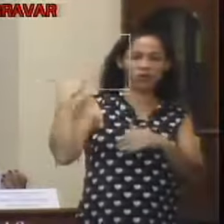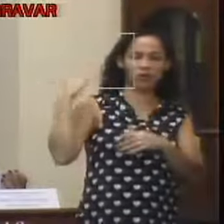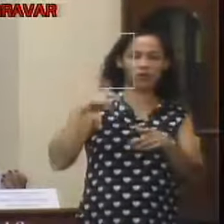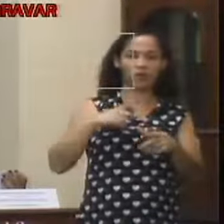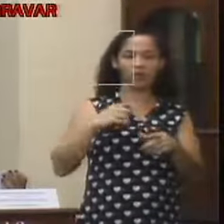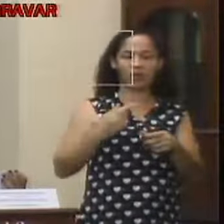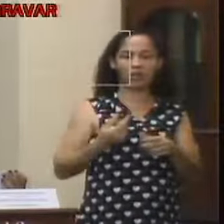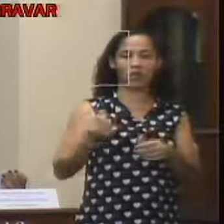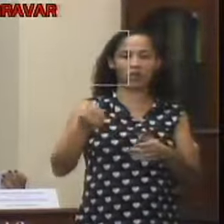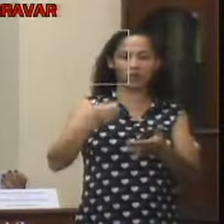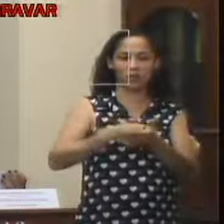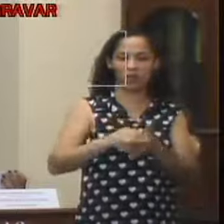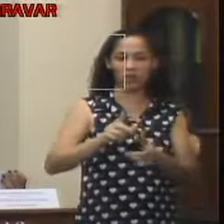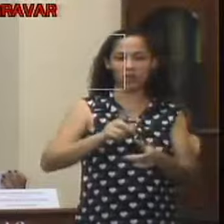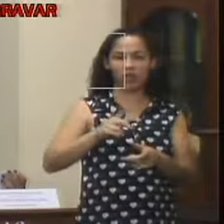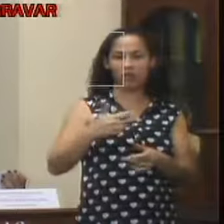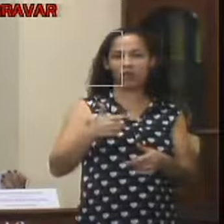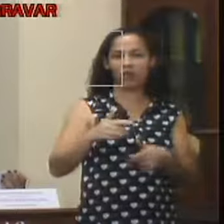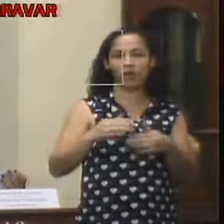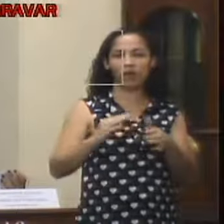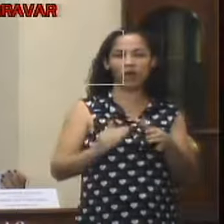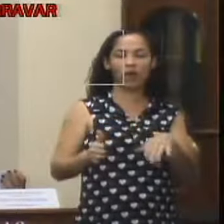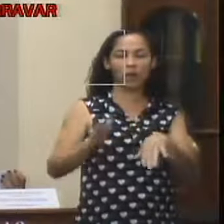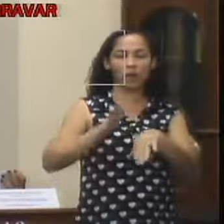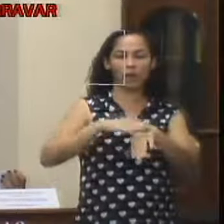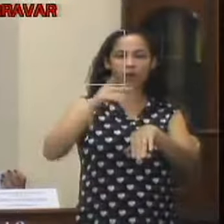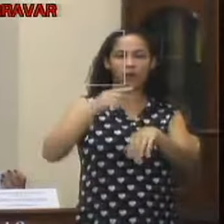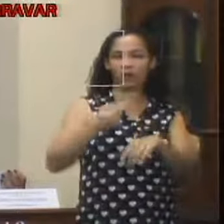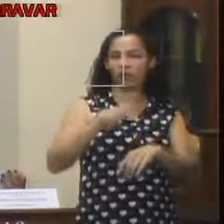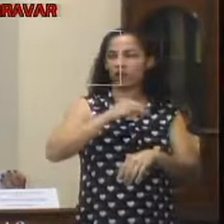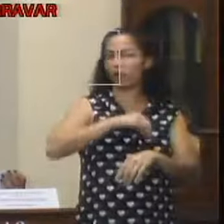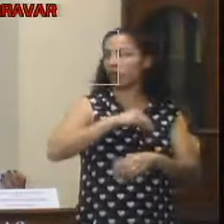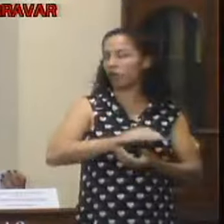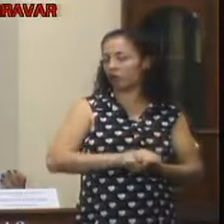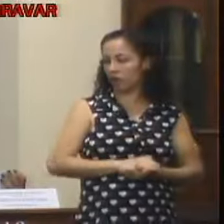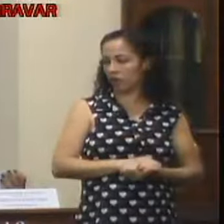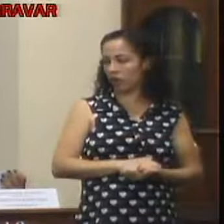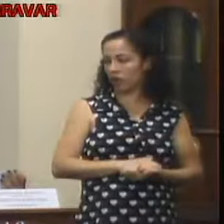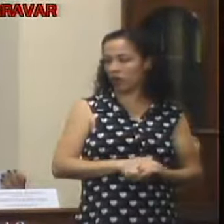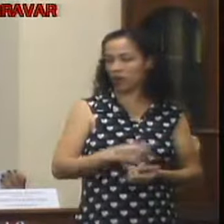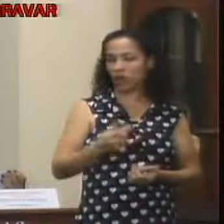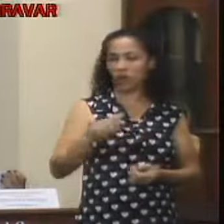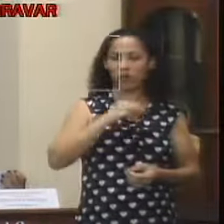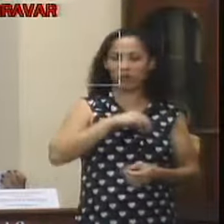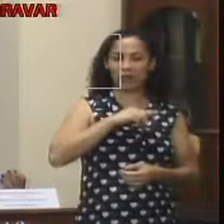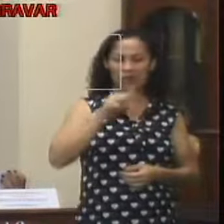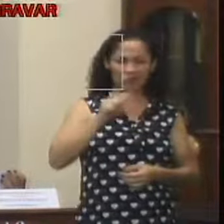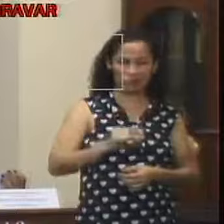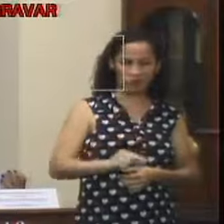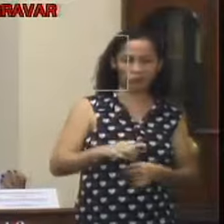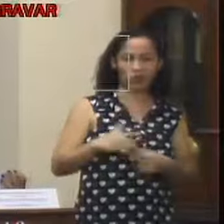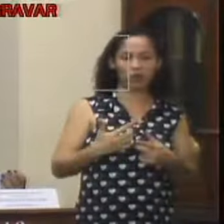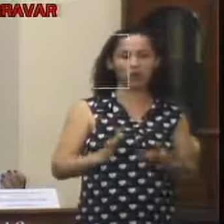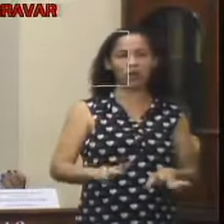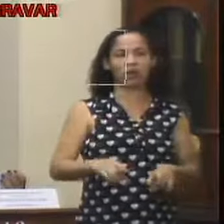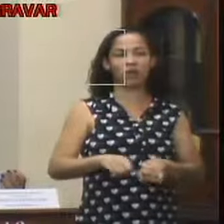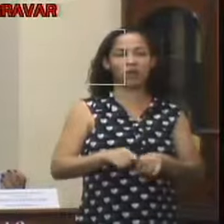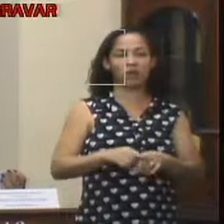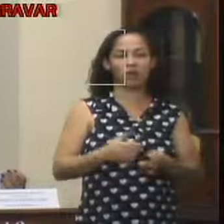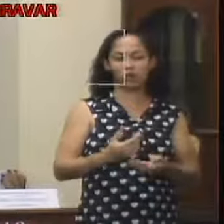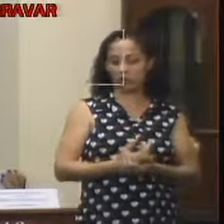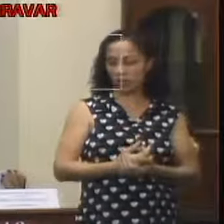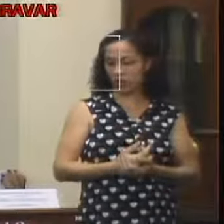salários, o cargo não foi contemplado com nenhuma alteração, estando os salários defasados, ainda mais se levarmos em conta